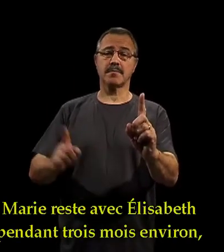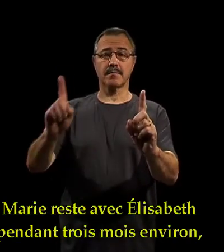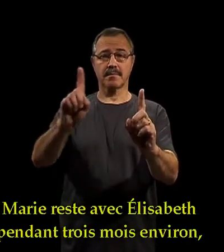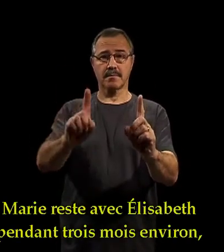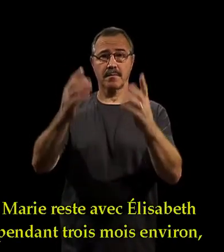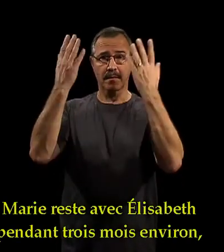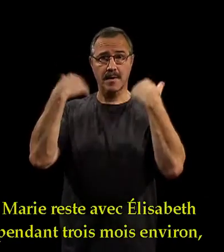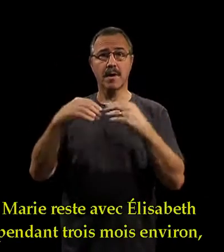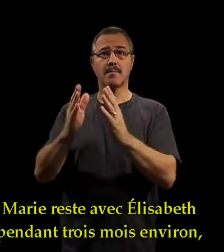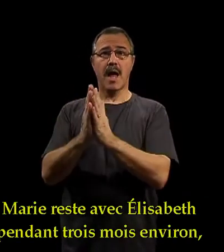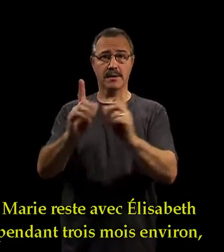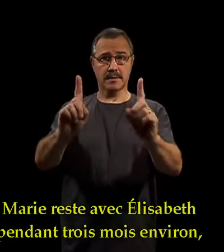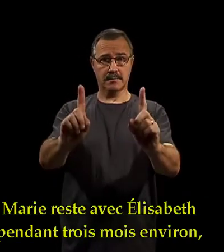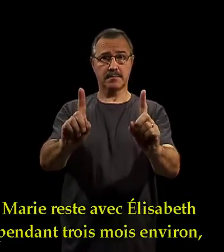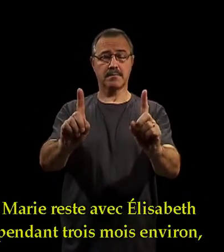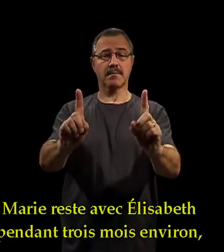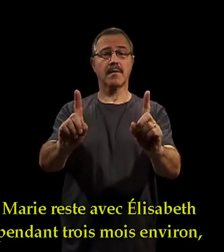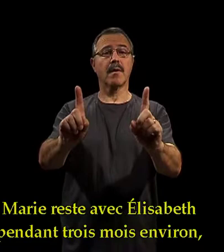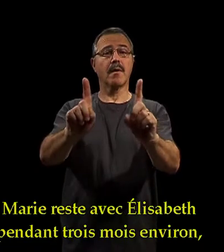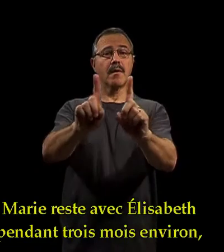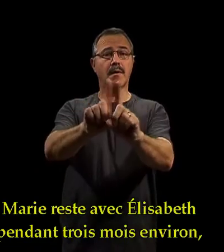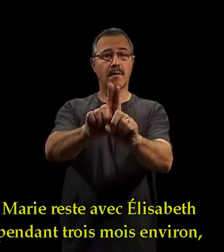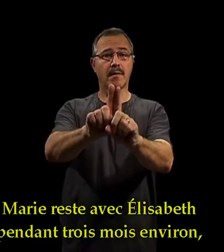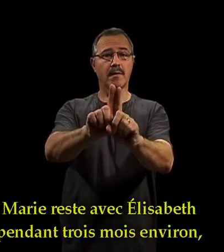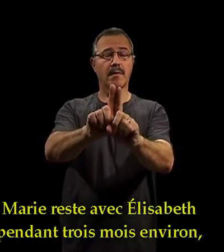Marie reste avec Élisabeth pendant 3 mois environ,